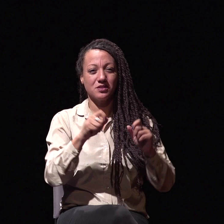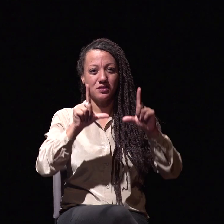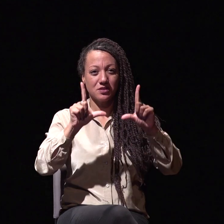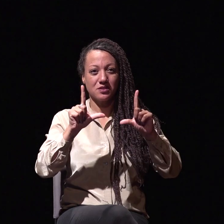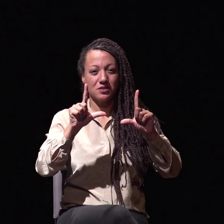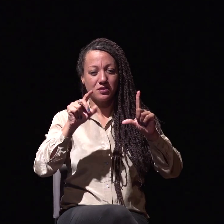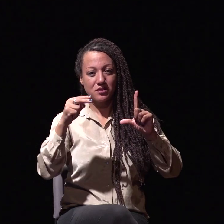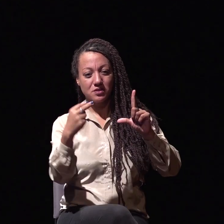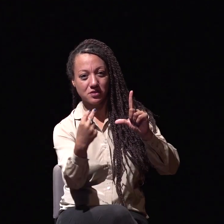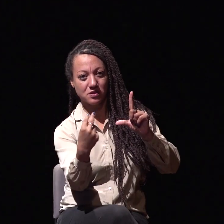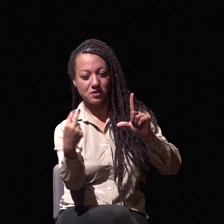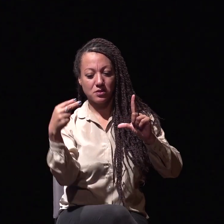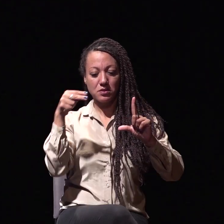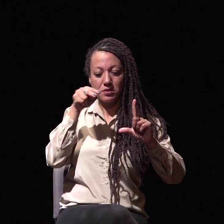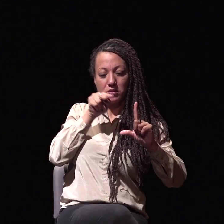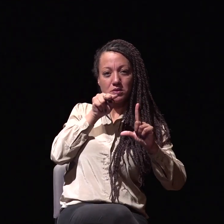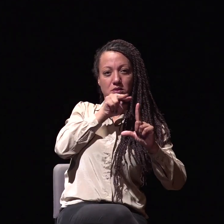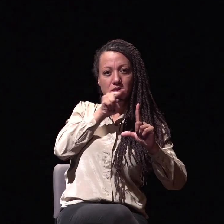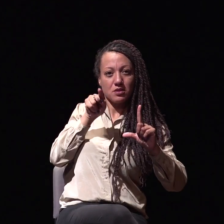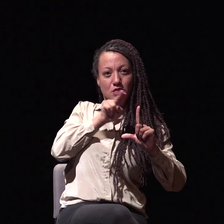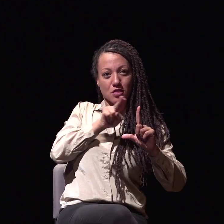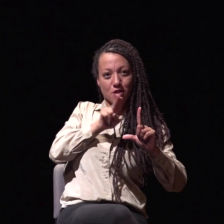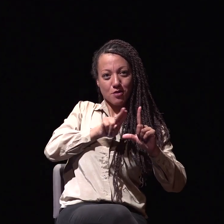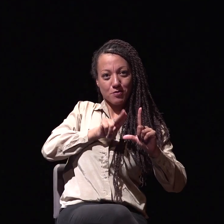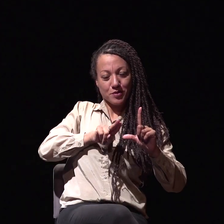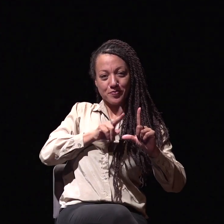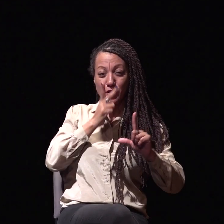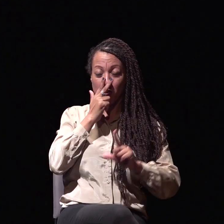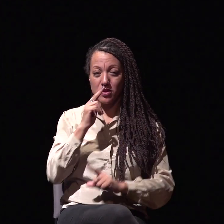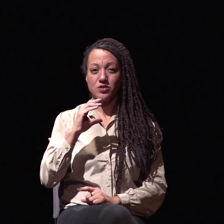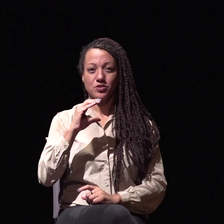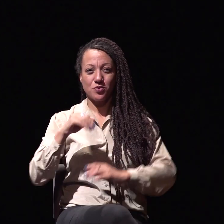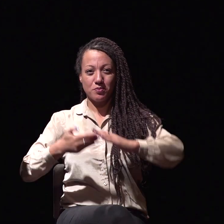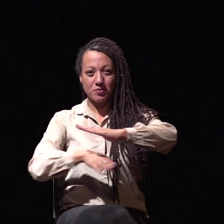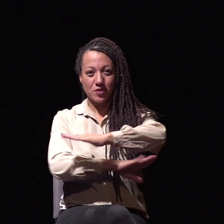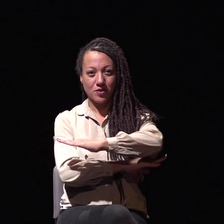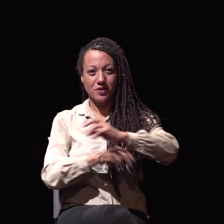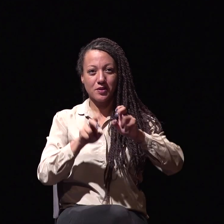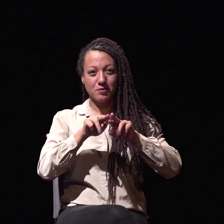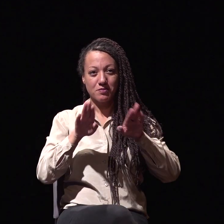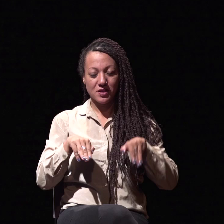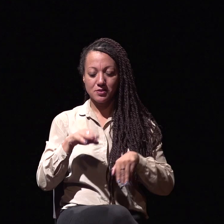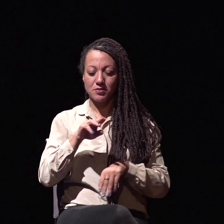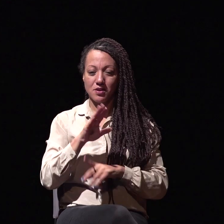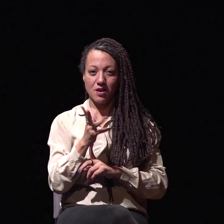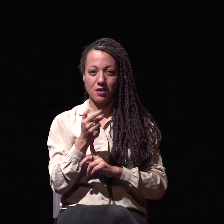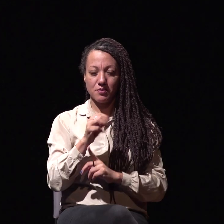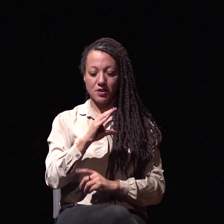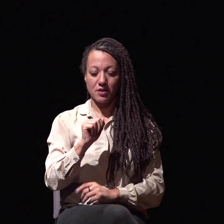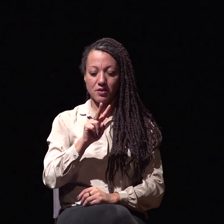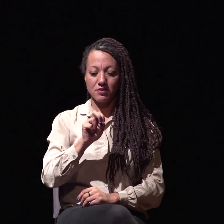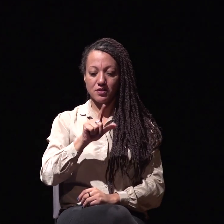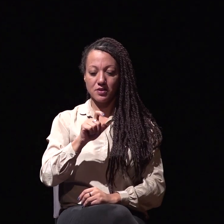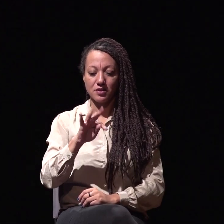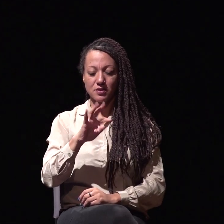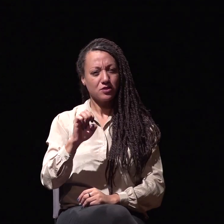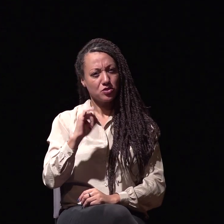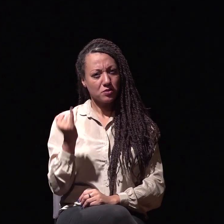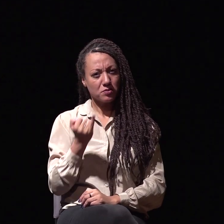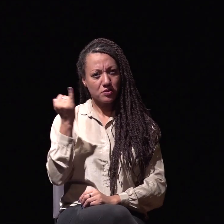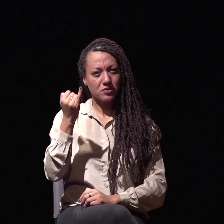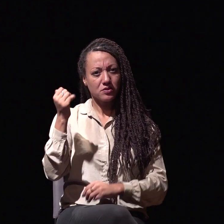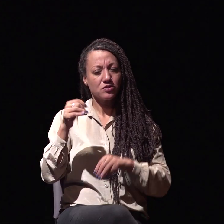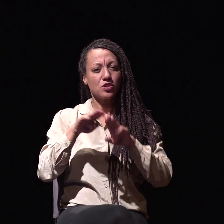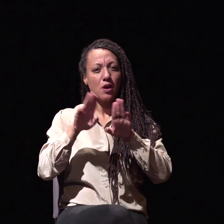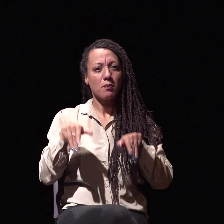painéis. Acho o meu projeto do painel Cavalete da Pinacoteca do MASP uma importante contribuição à museografia